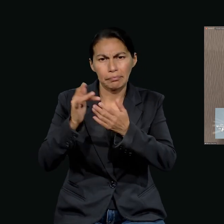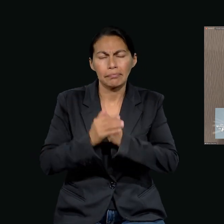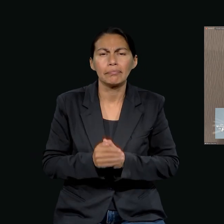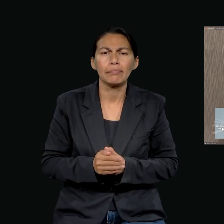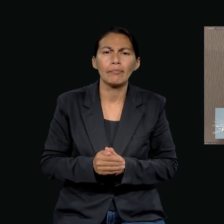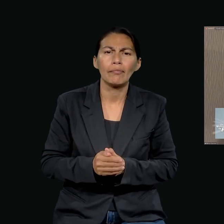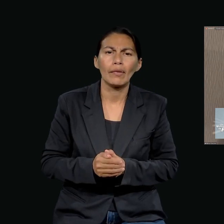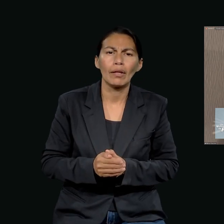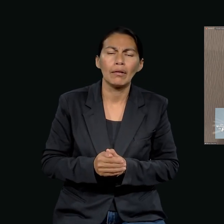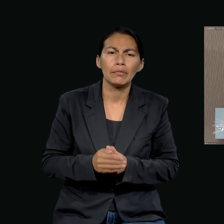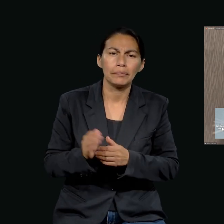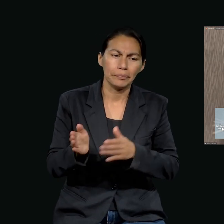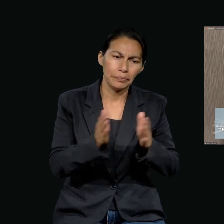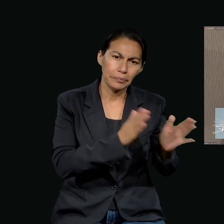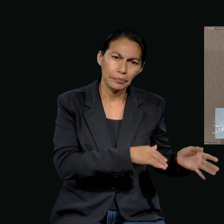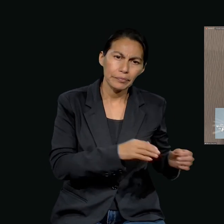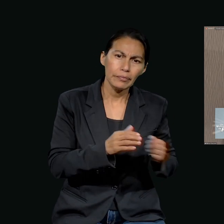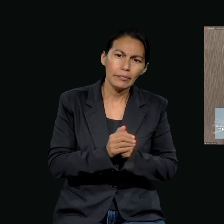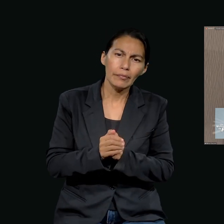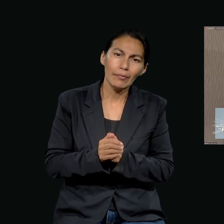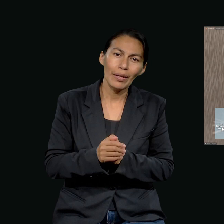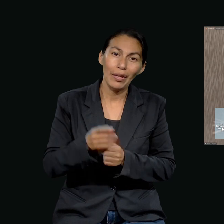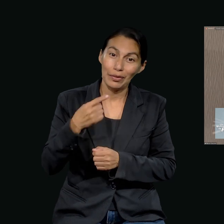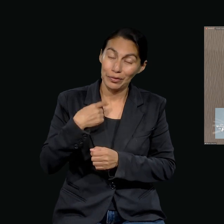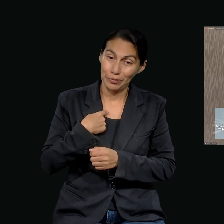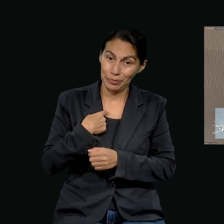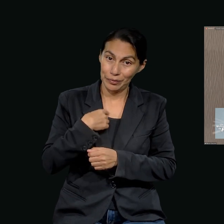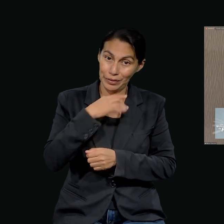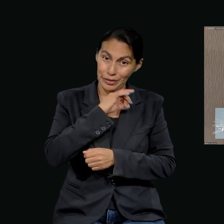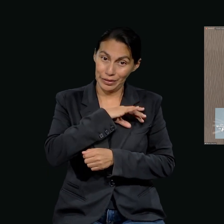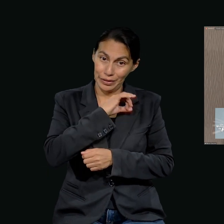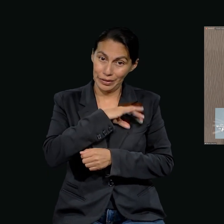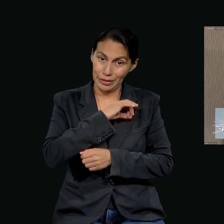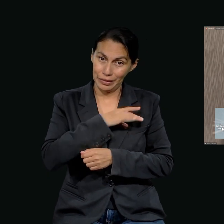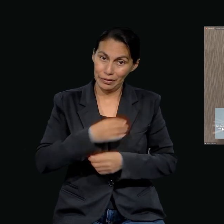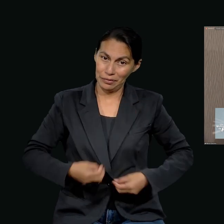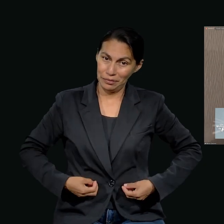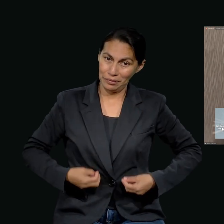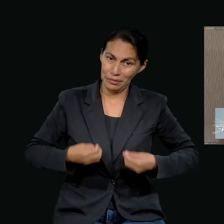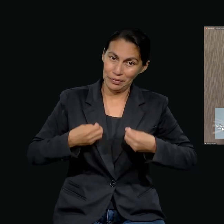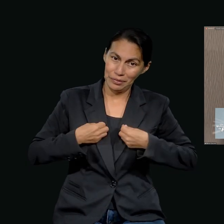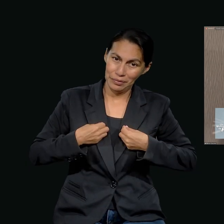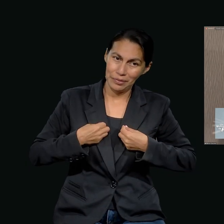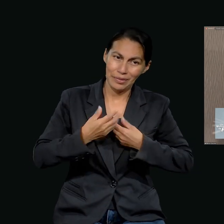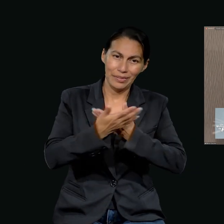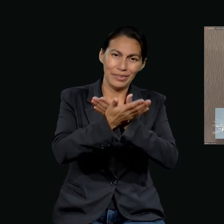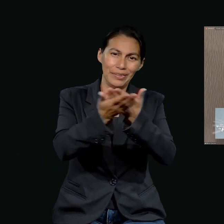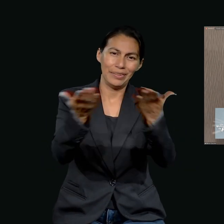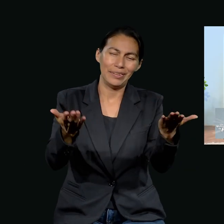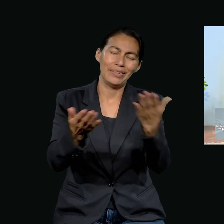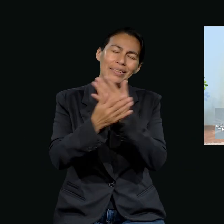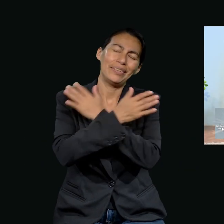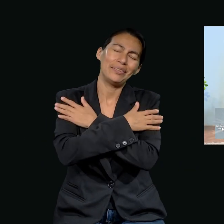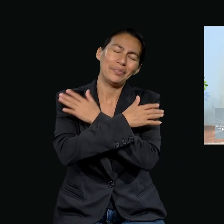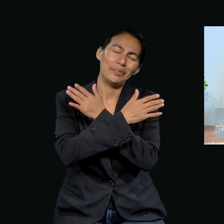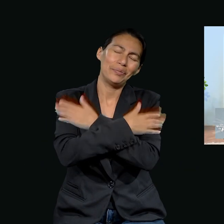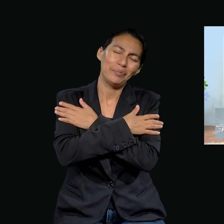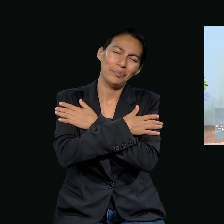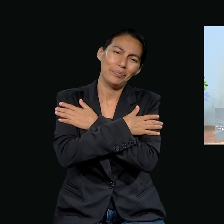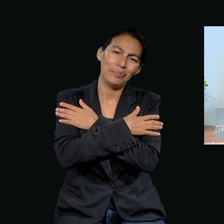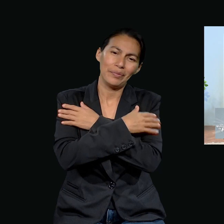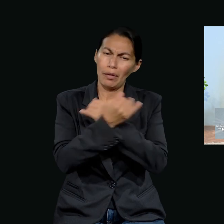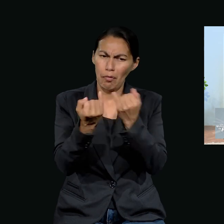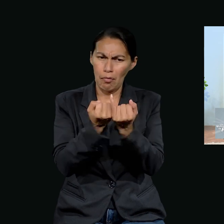Amén Conecta Mayor Dice Desde mi Chile Querido Os saludo Con mucho cariño